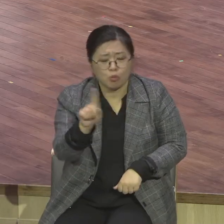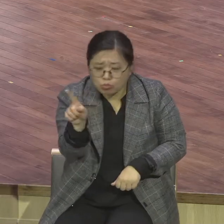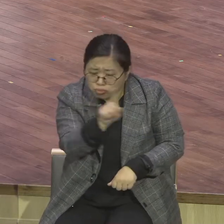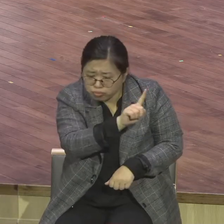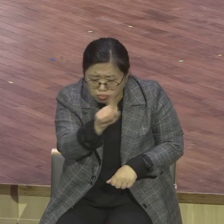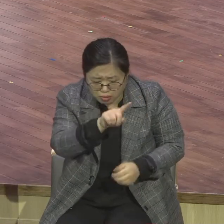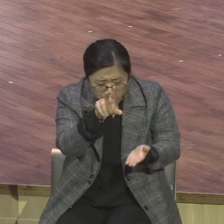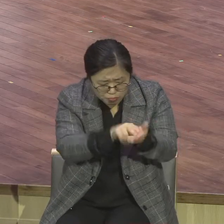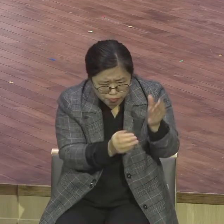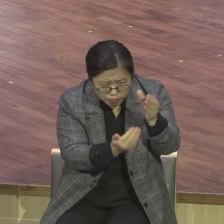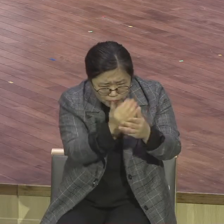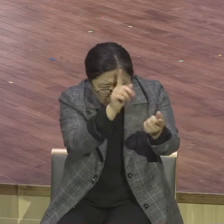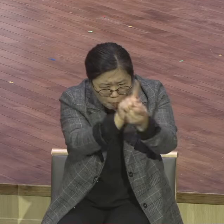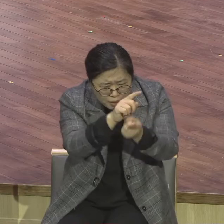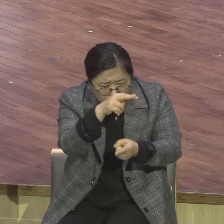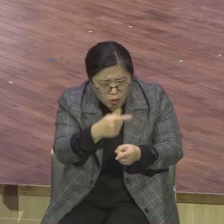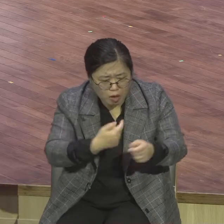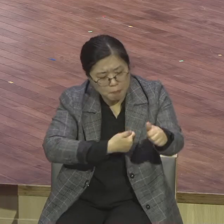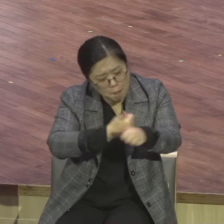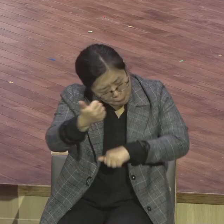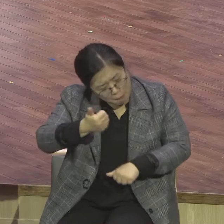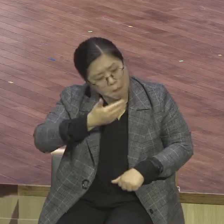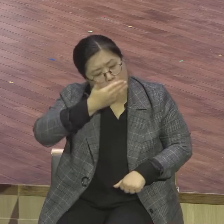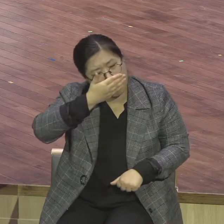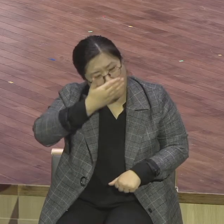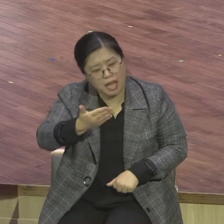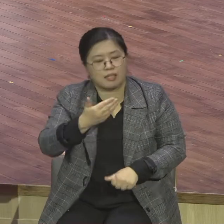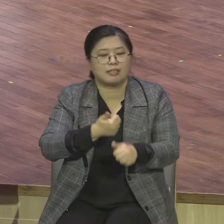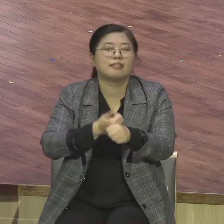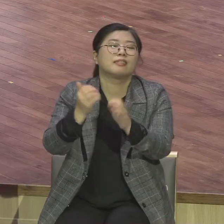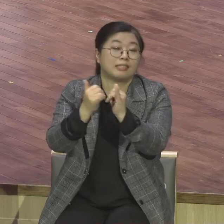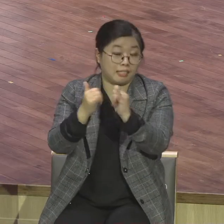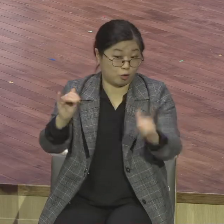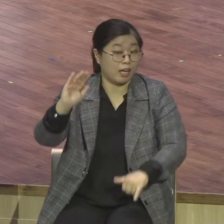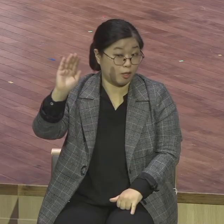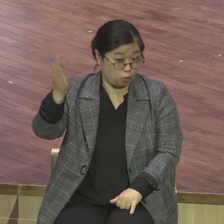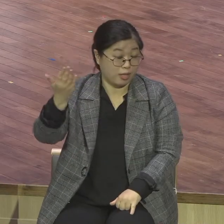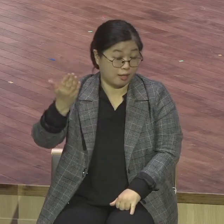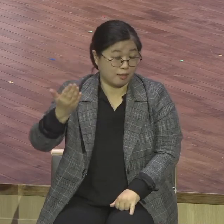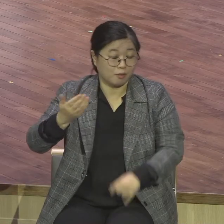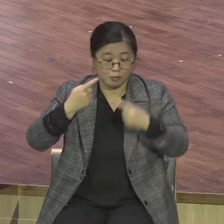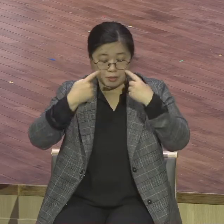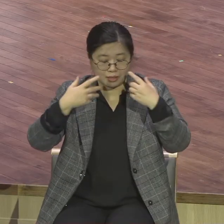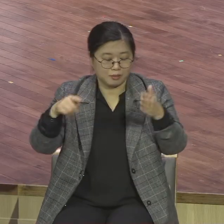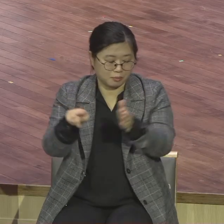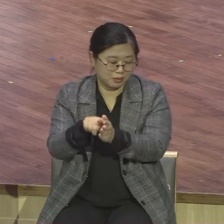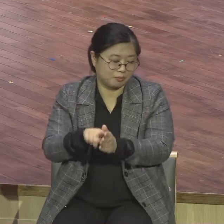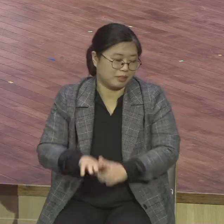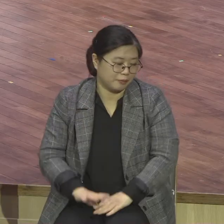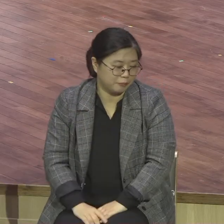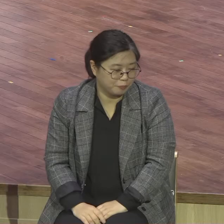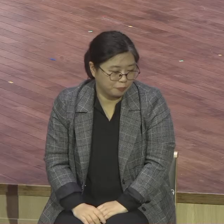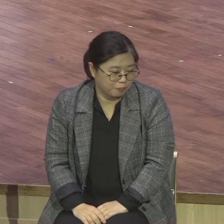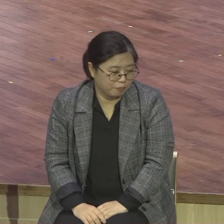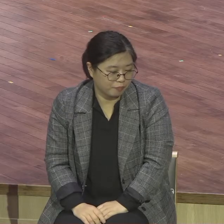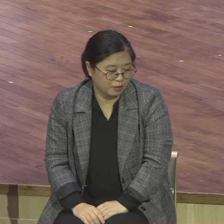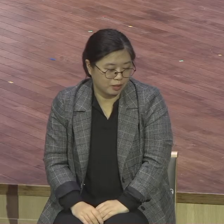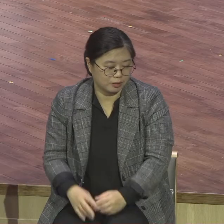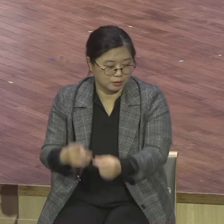반드시 승리하는 오직 믿음의 사람들 다 되시기를 주님으로 축복합니다. 두 번째로 오직 기도입니다.